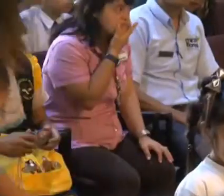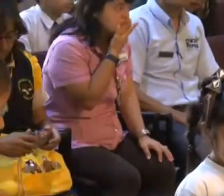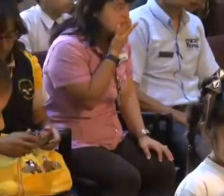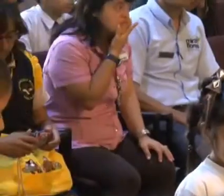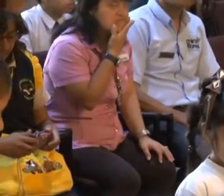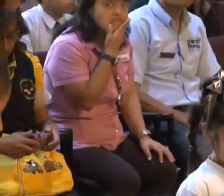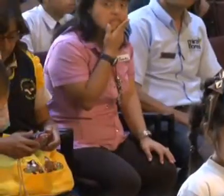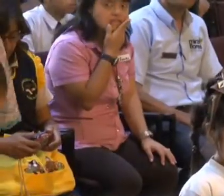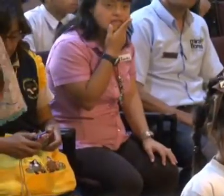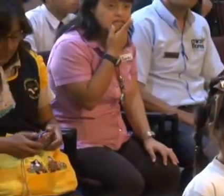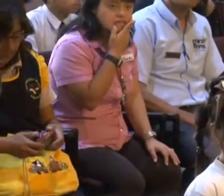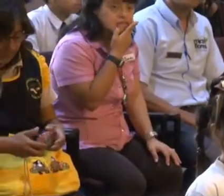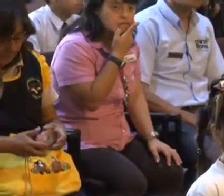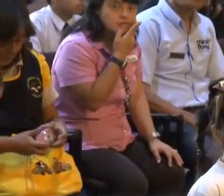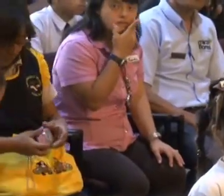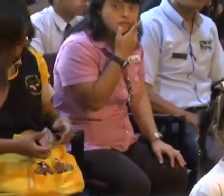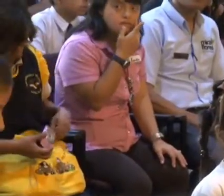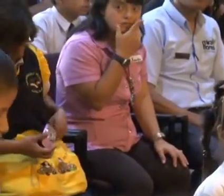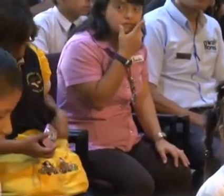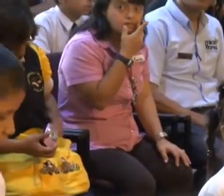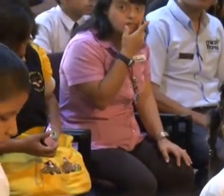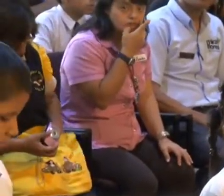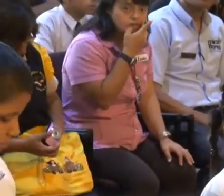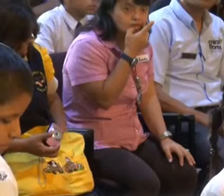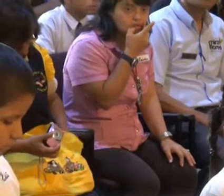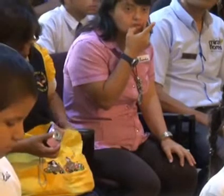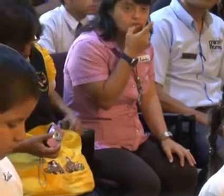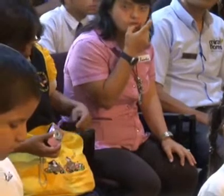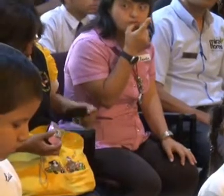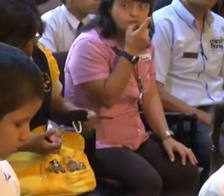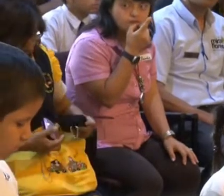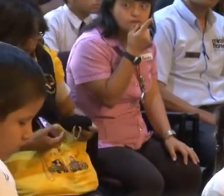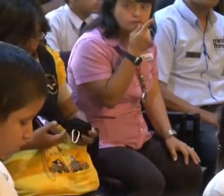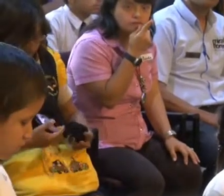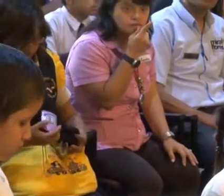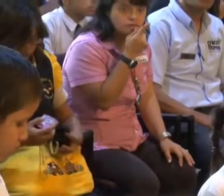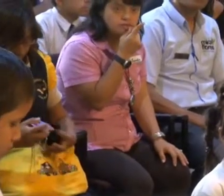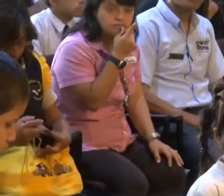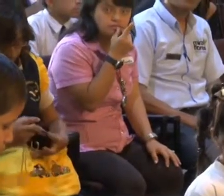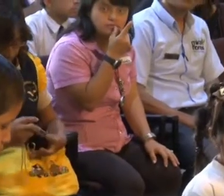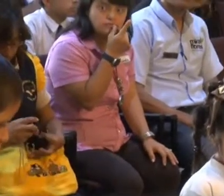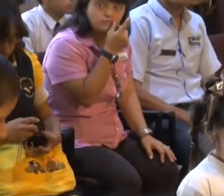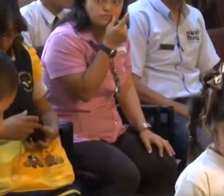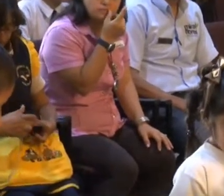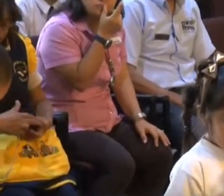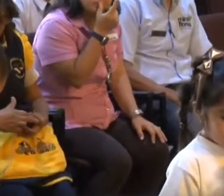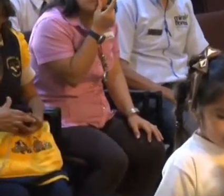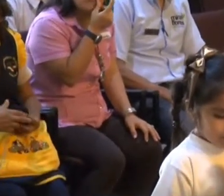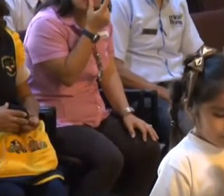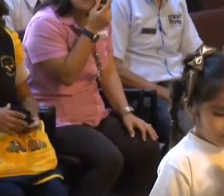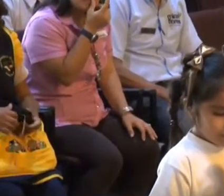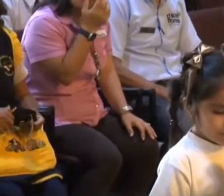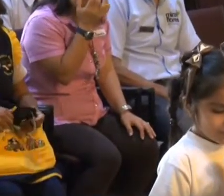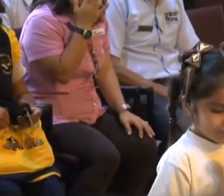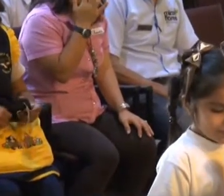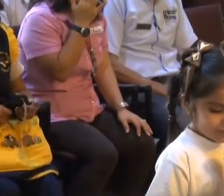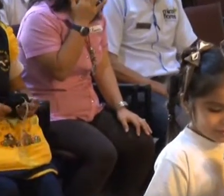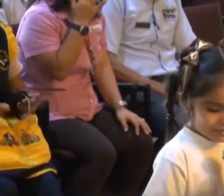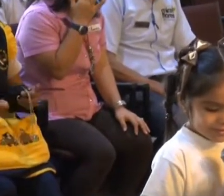quiero que sea tan bonita tan limpia como nosotros